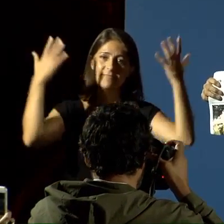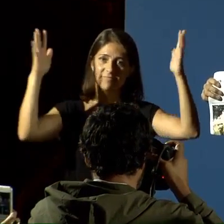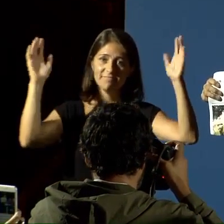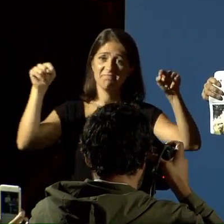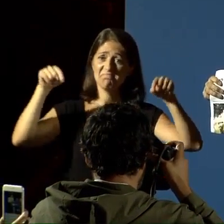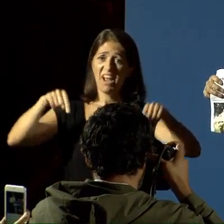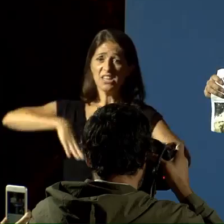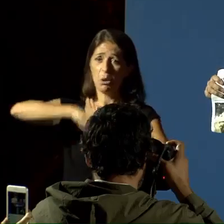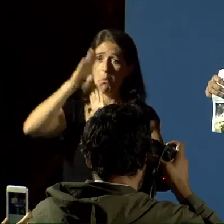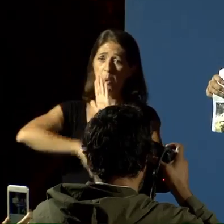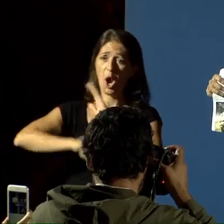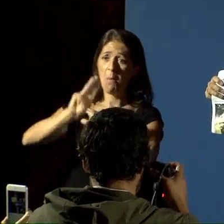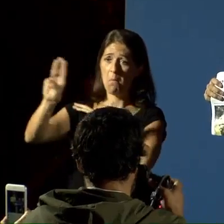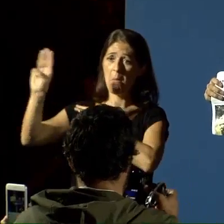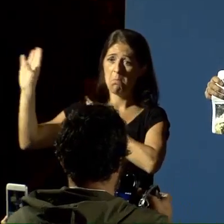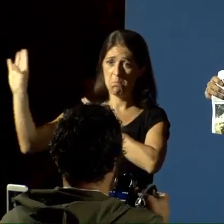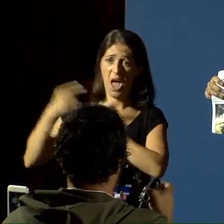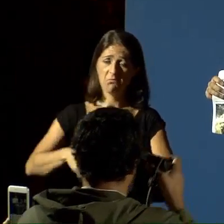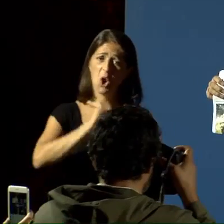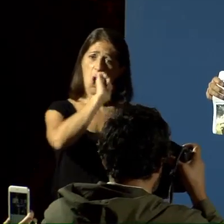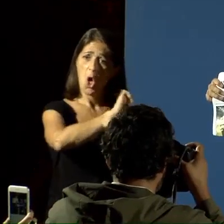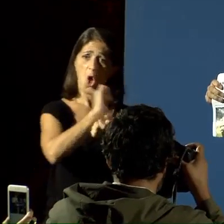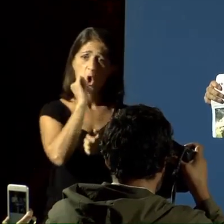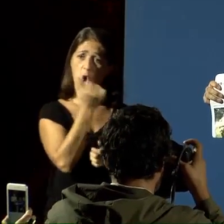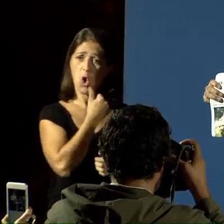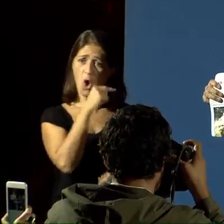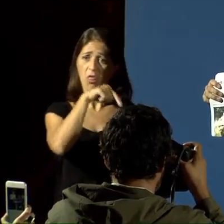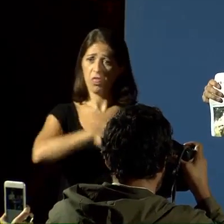Este é o programa do Partido Popular, o Código Penal.